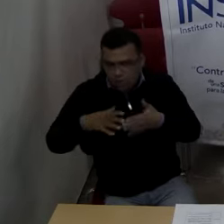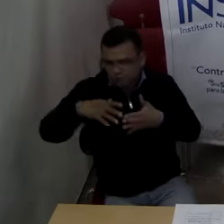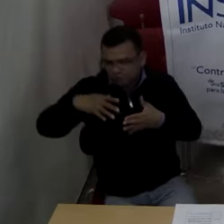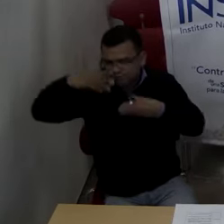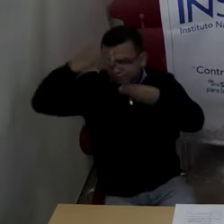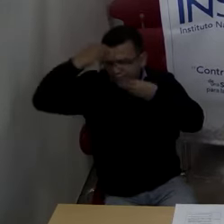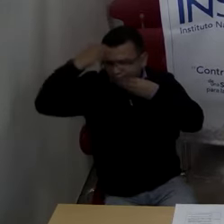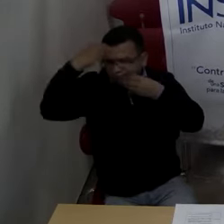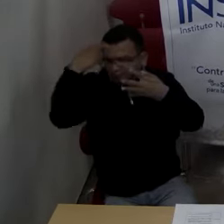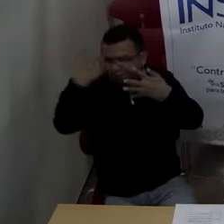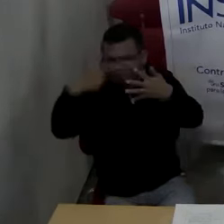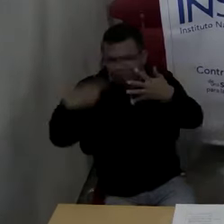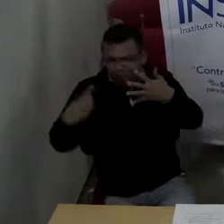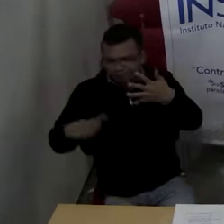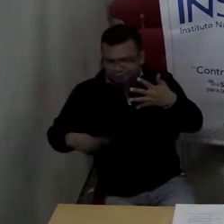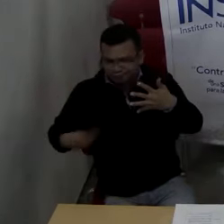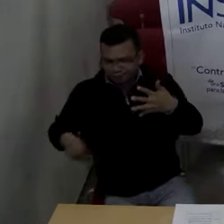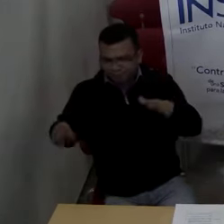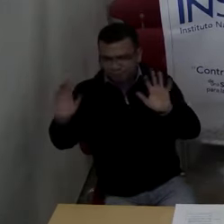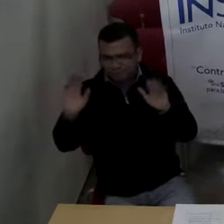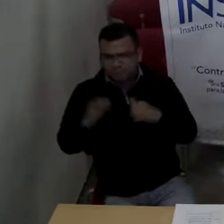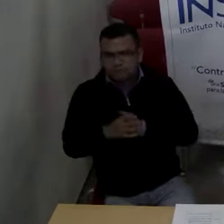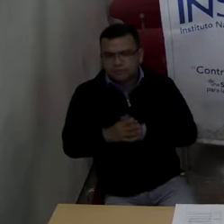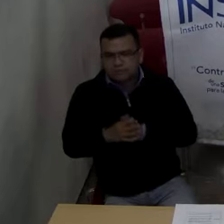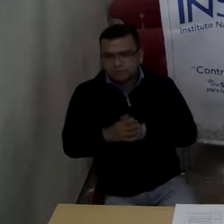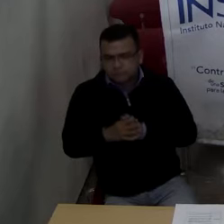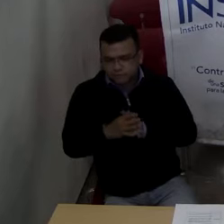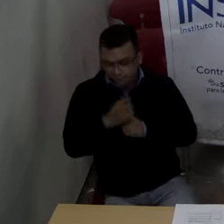En la segunda sesión se trató